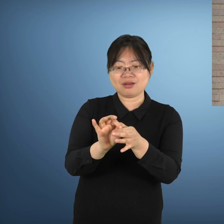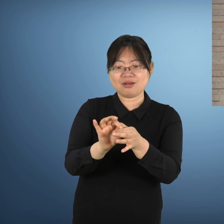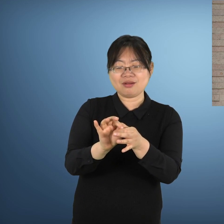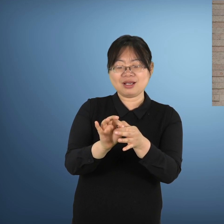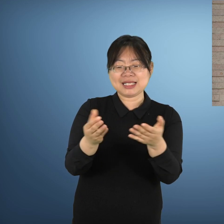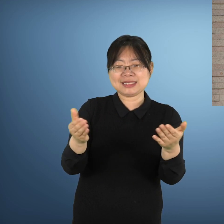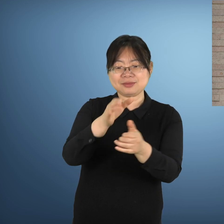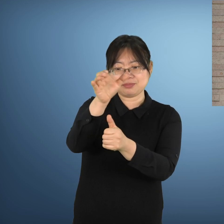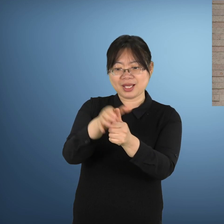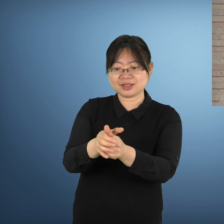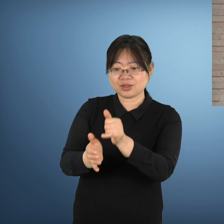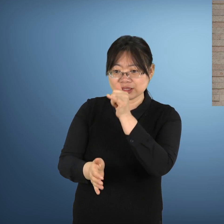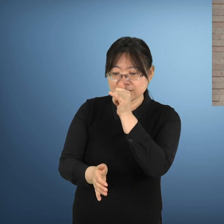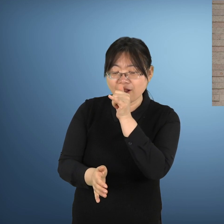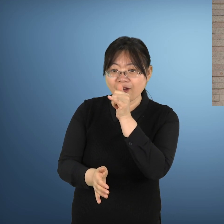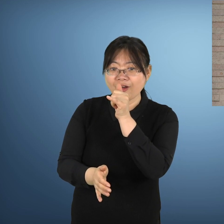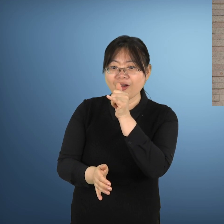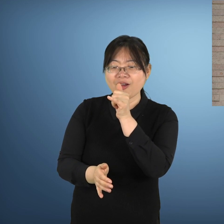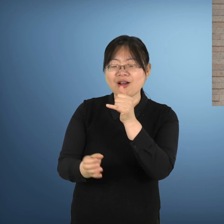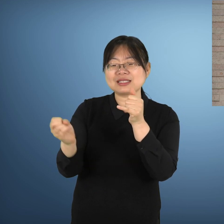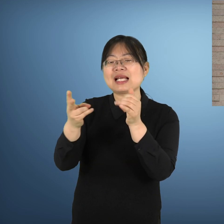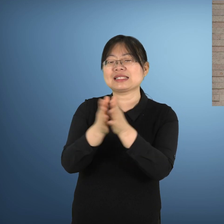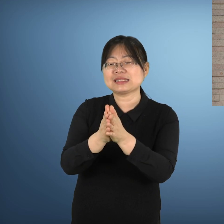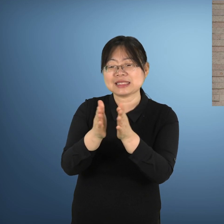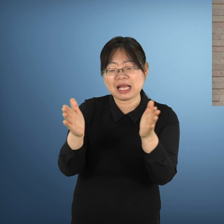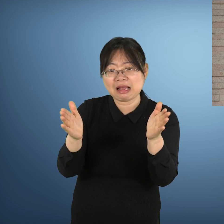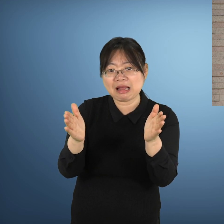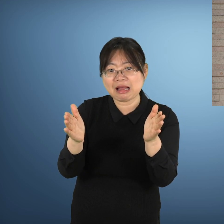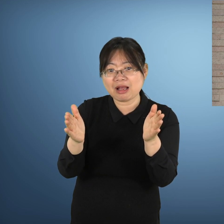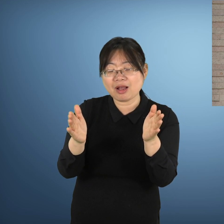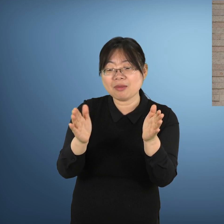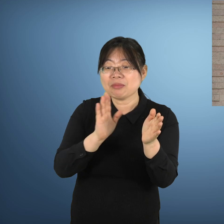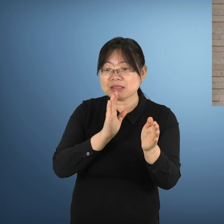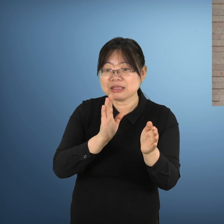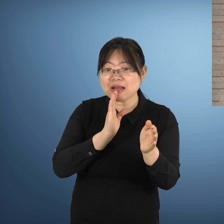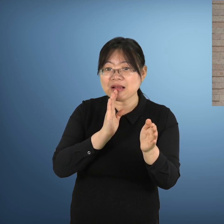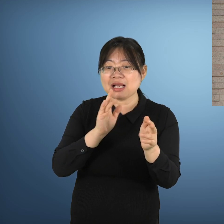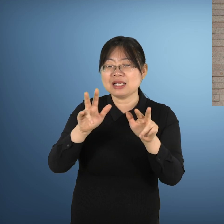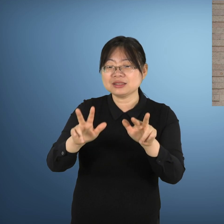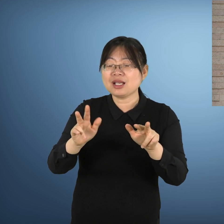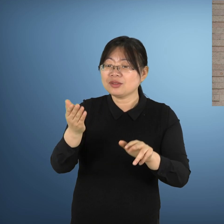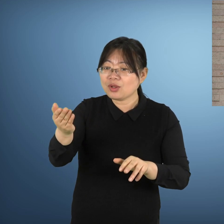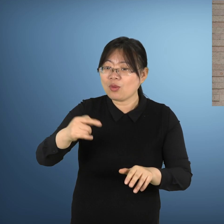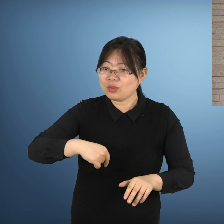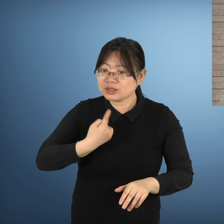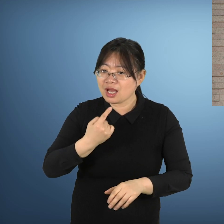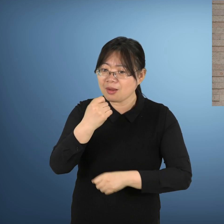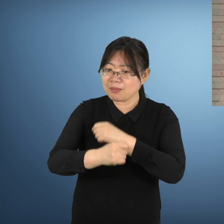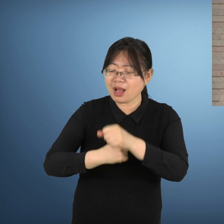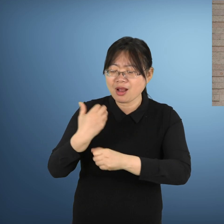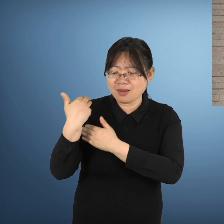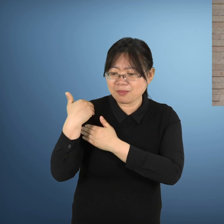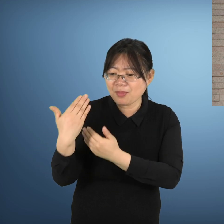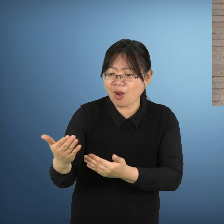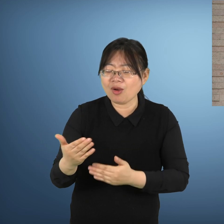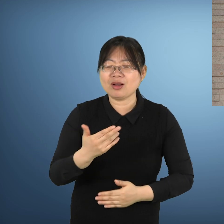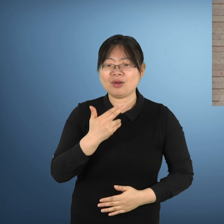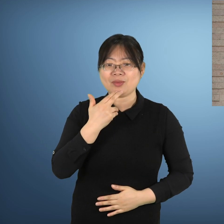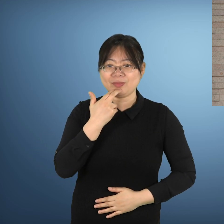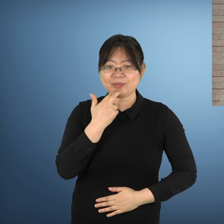텐데, 이 사명을 다시 시작해야 할 텐데 이젠 너 혼자 네 마음대로 하게 버려두지